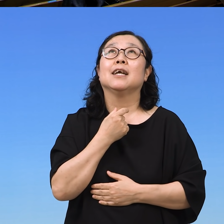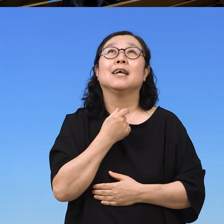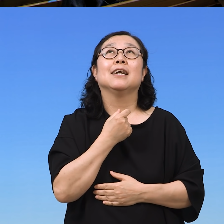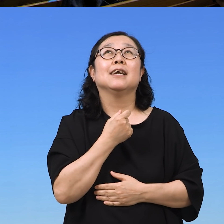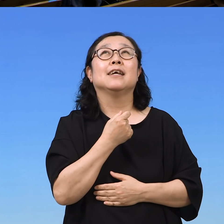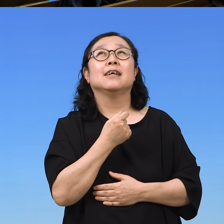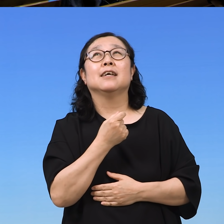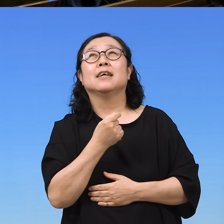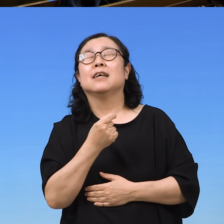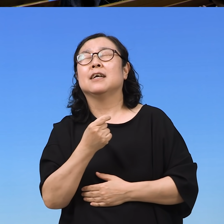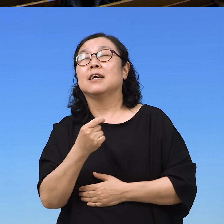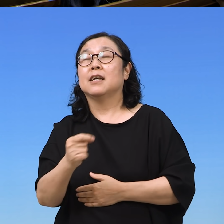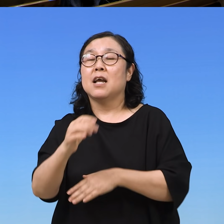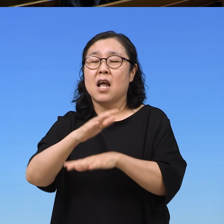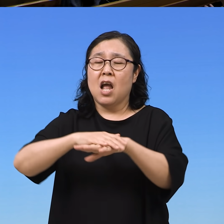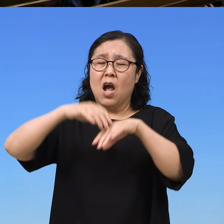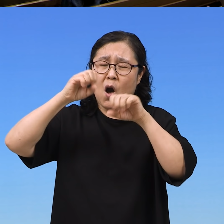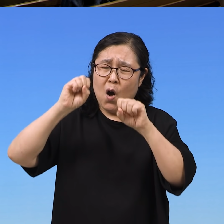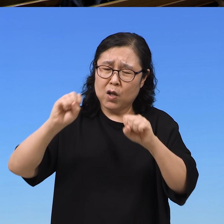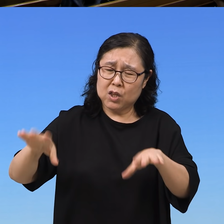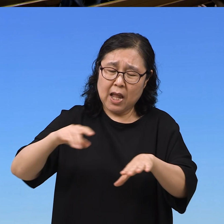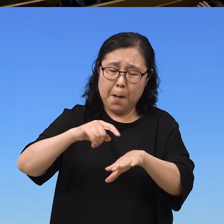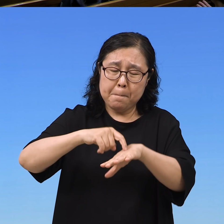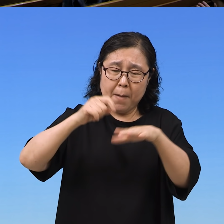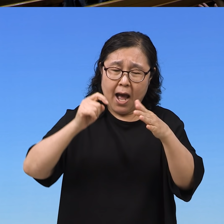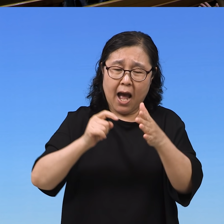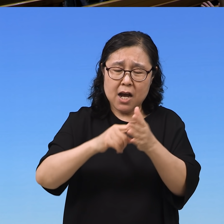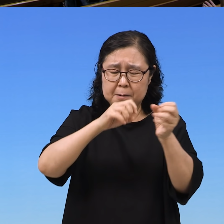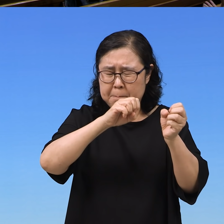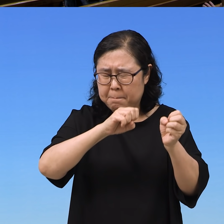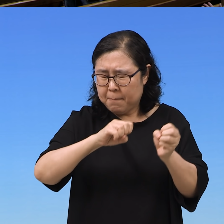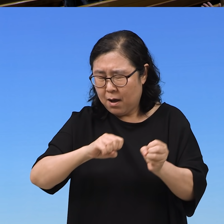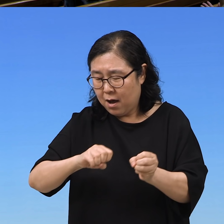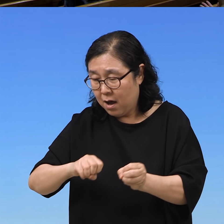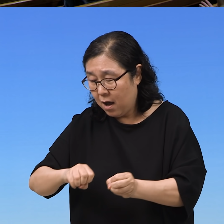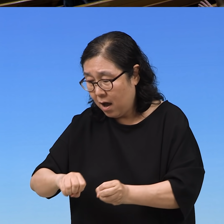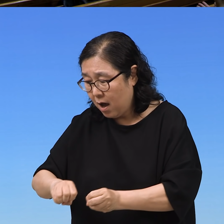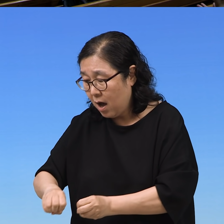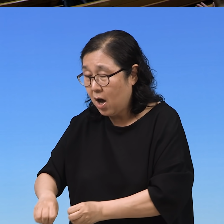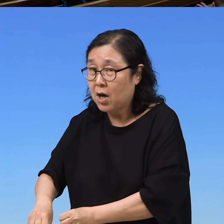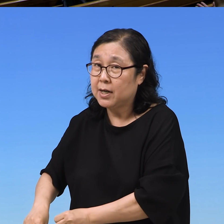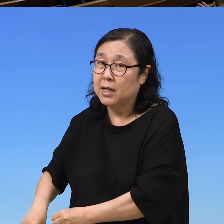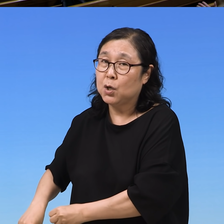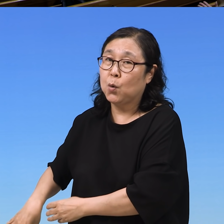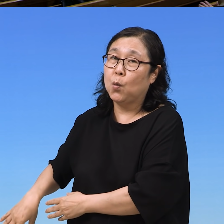주님을 제대로 섬기기 위하여 헛된 마음 버리고